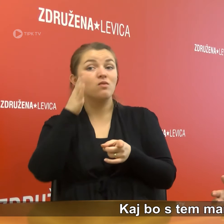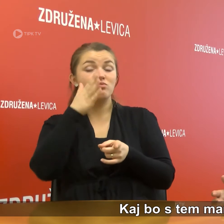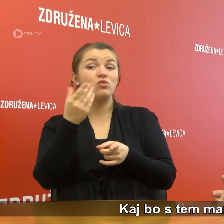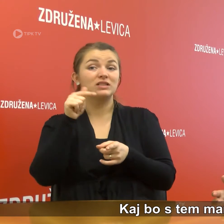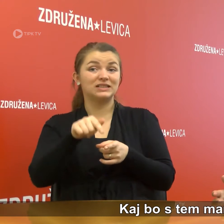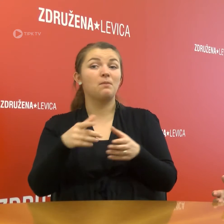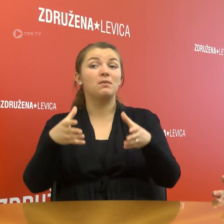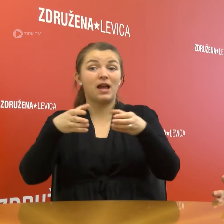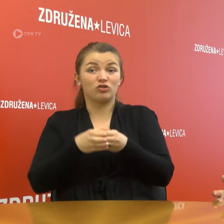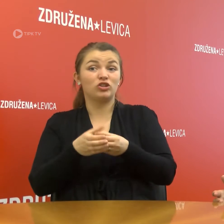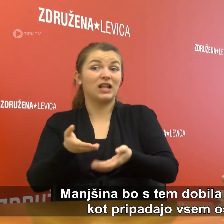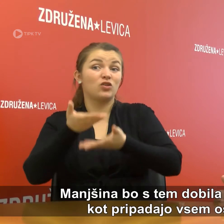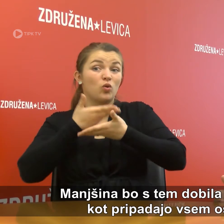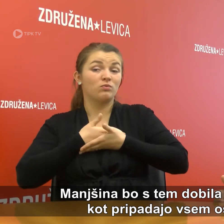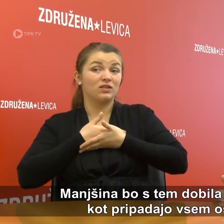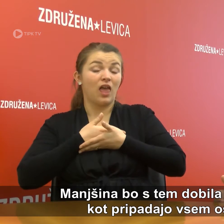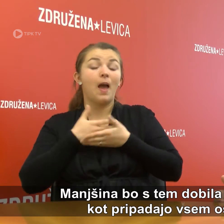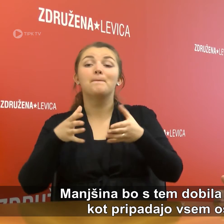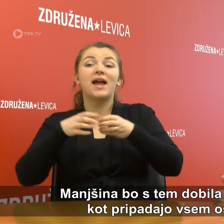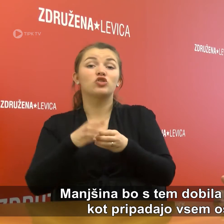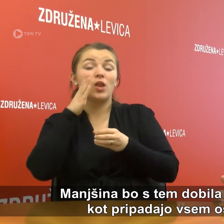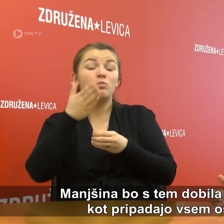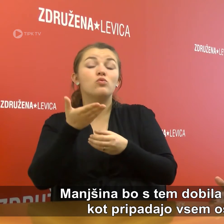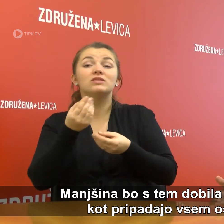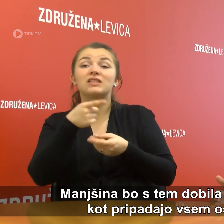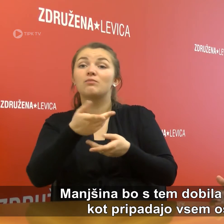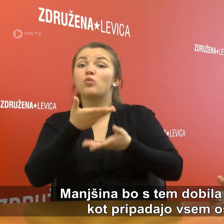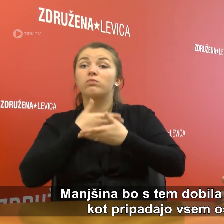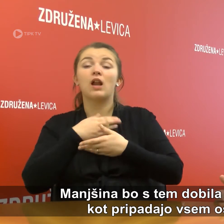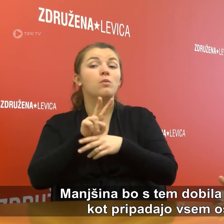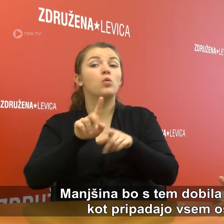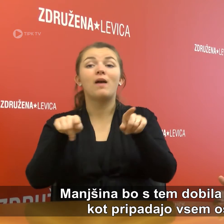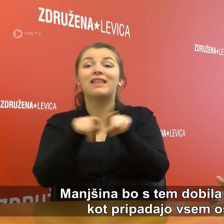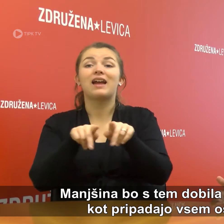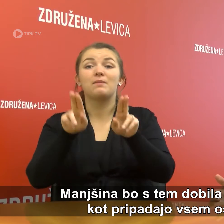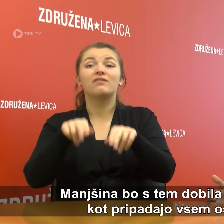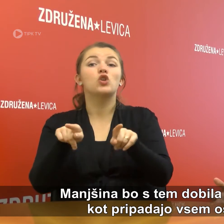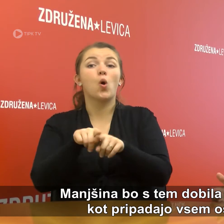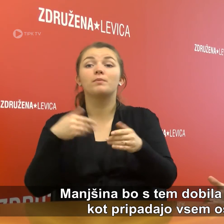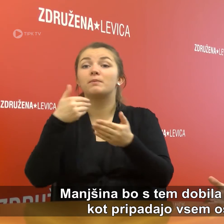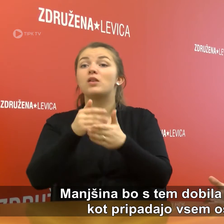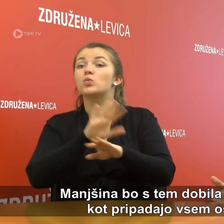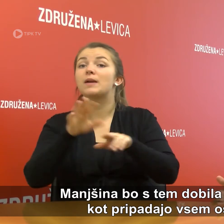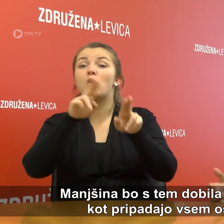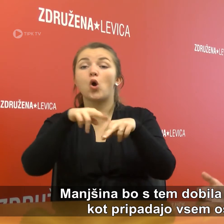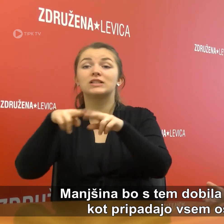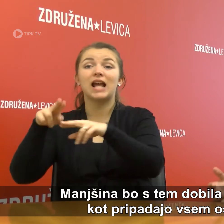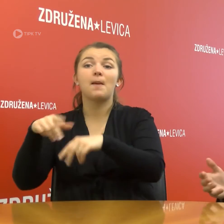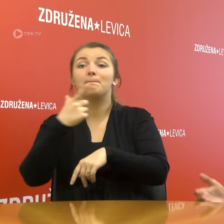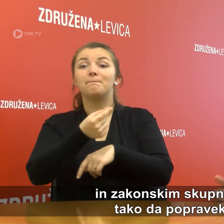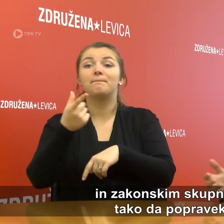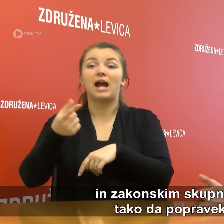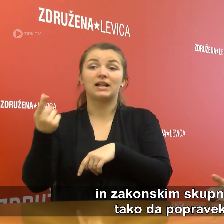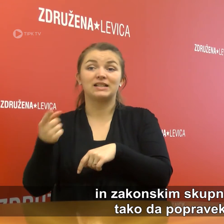tem manjšina dobila? Manjšina bo s tem dobila povsem enake pravice, kot pripadajo vsem ostalim